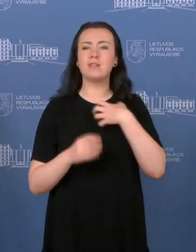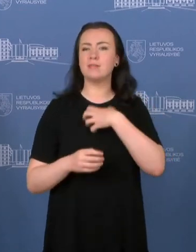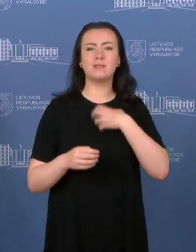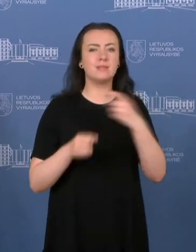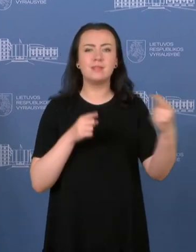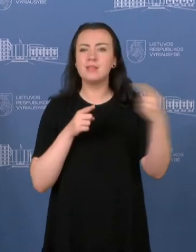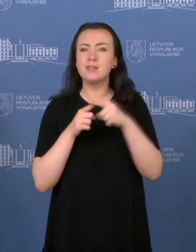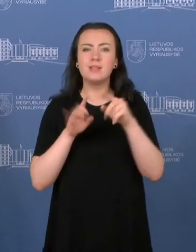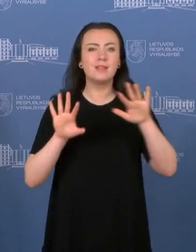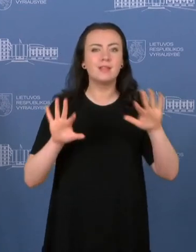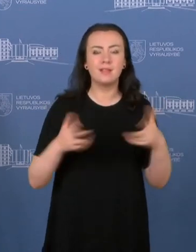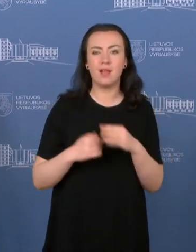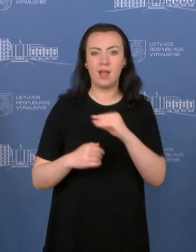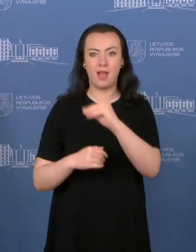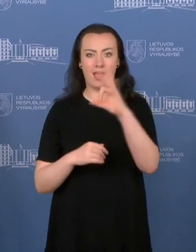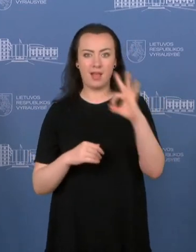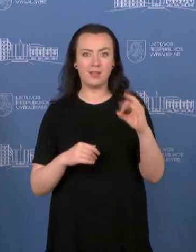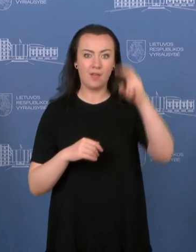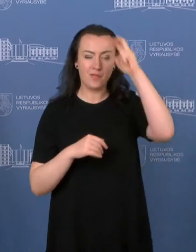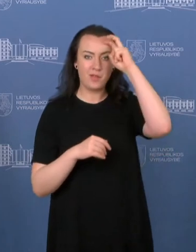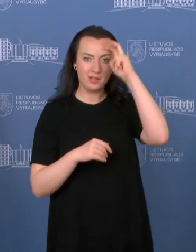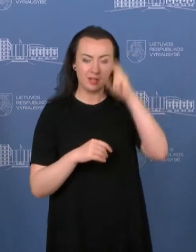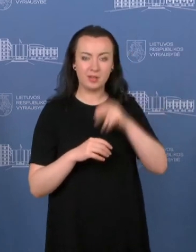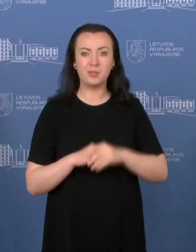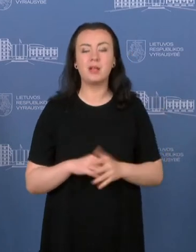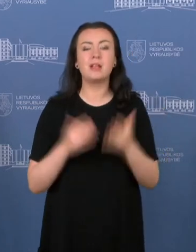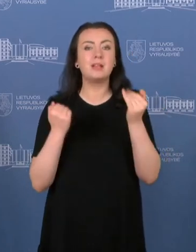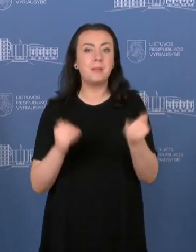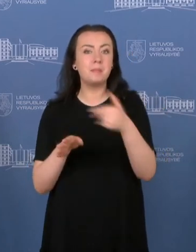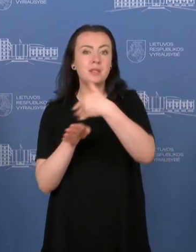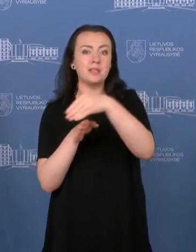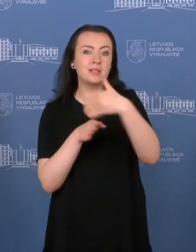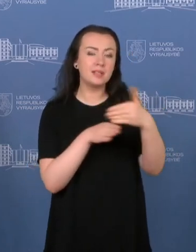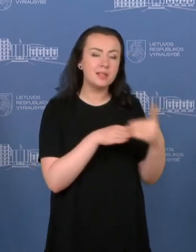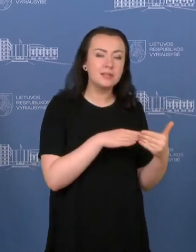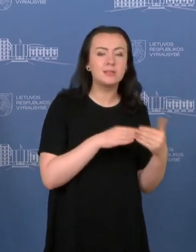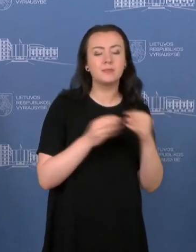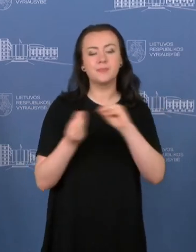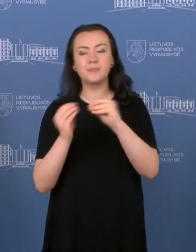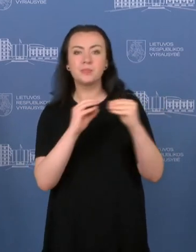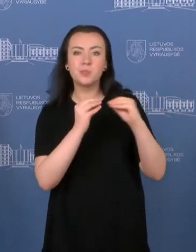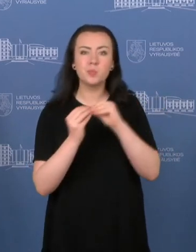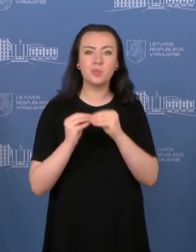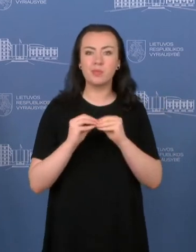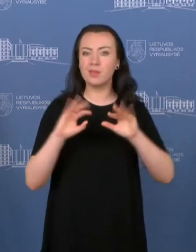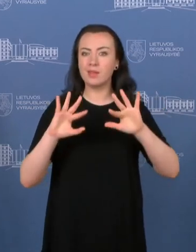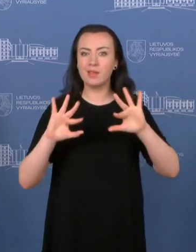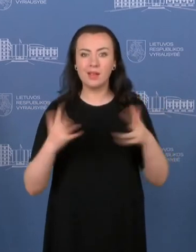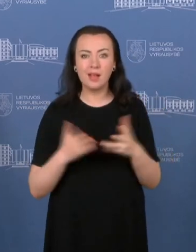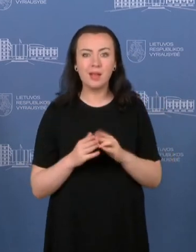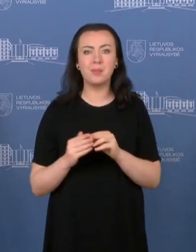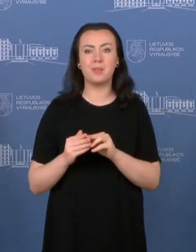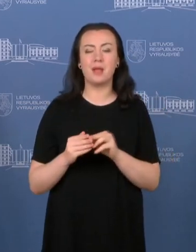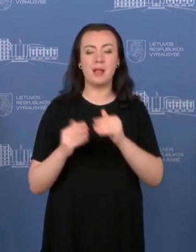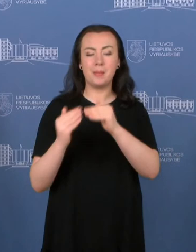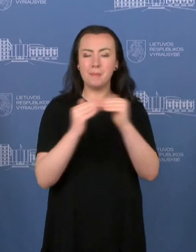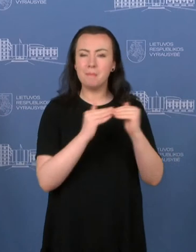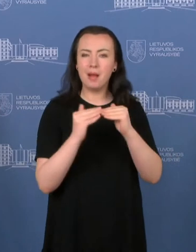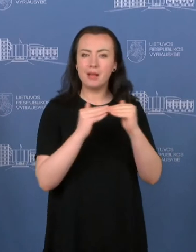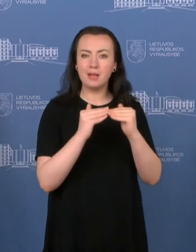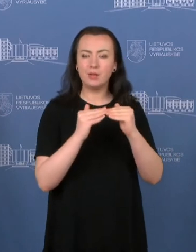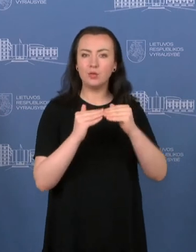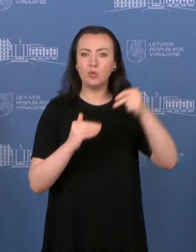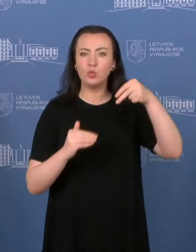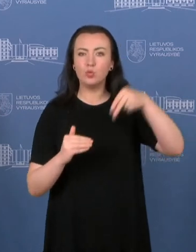tokia, kad ES šalis dabar skirstosi tarpusavyje, kaip lyginant su